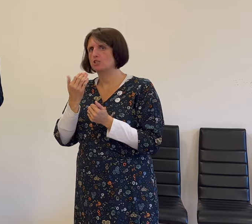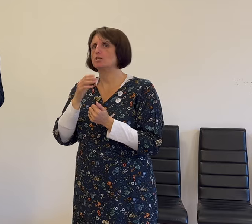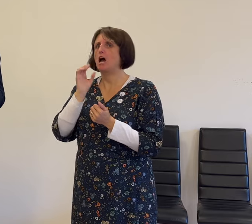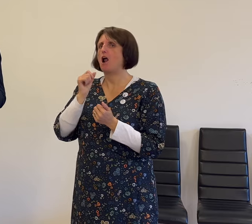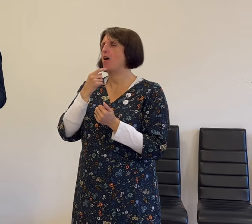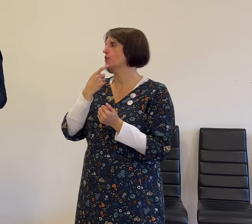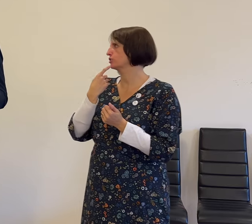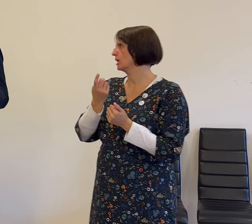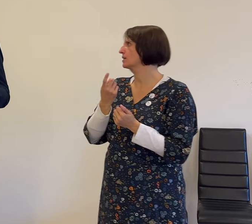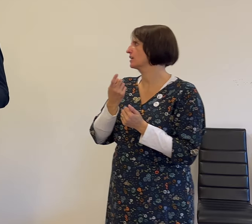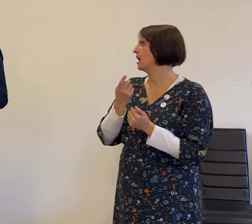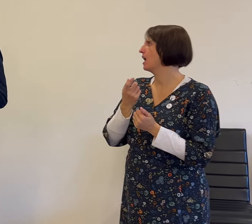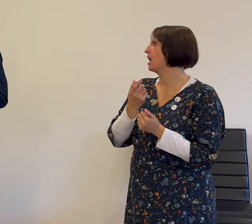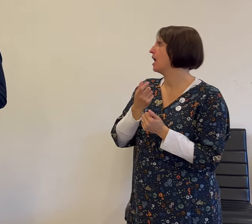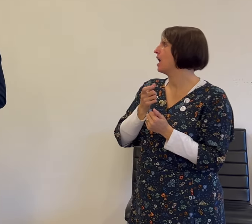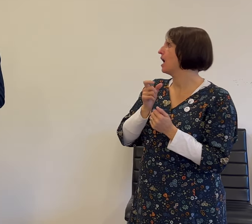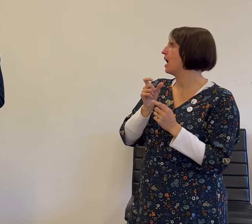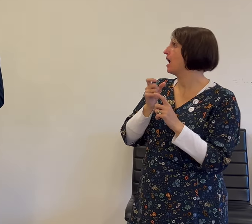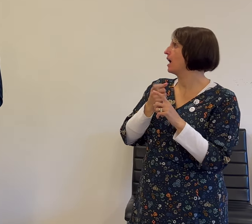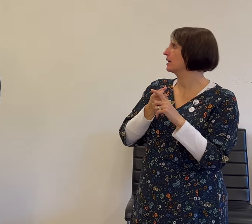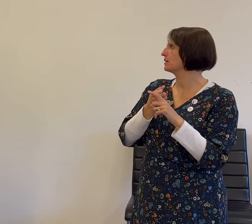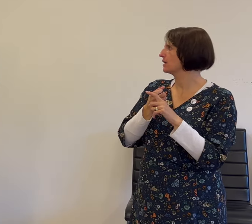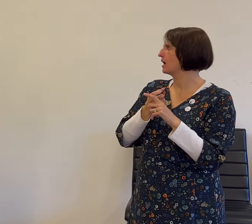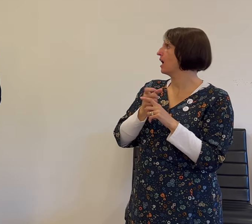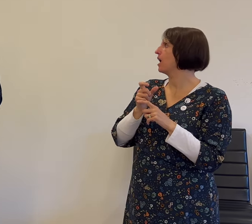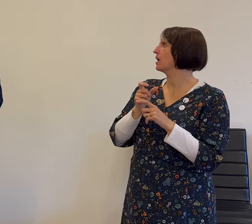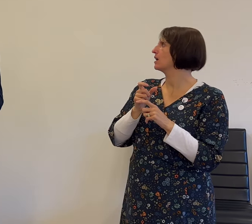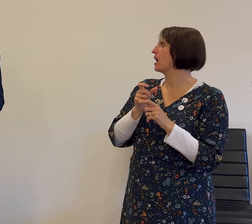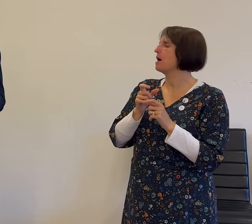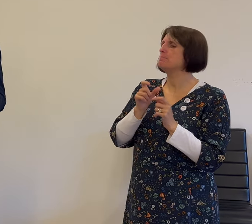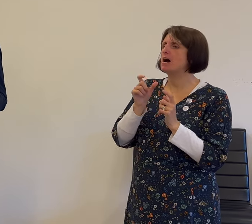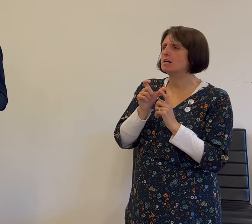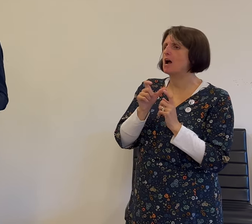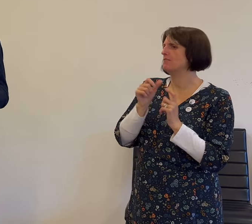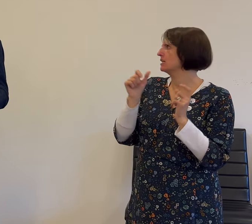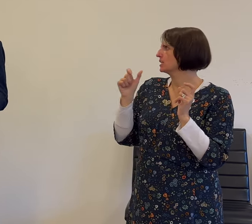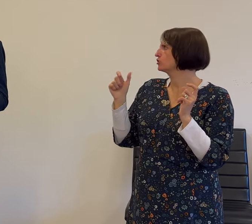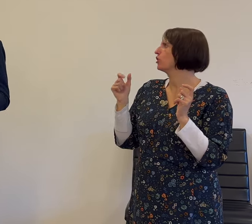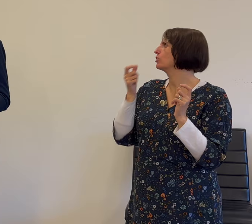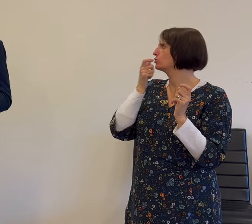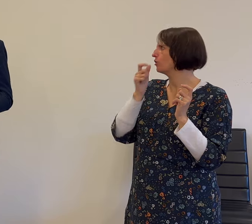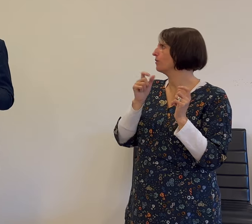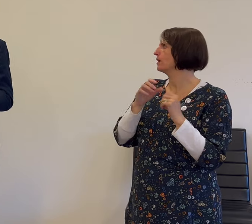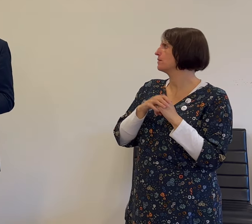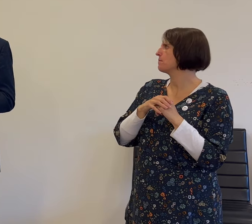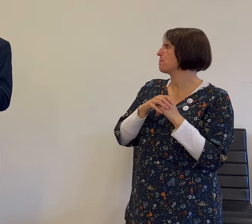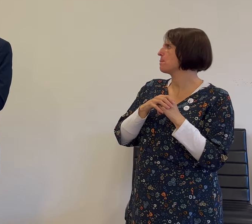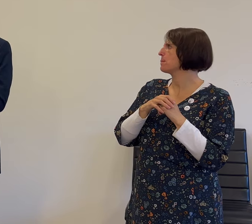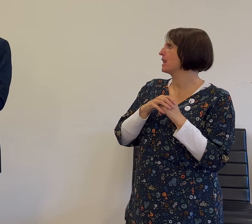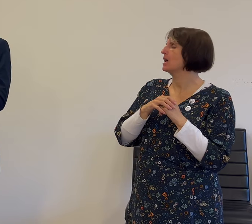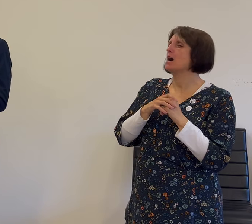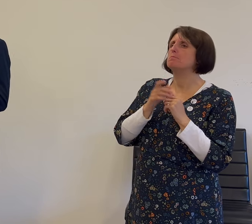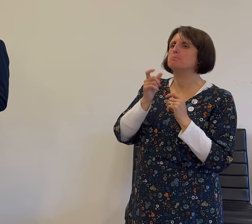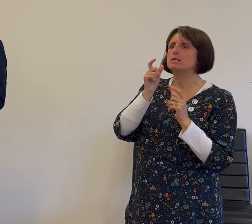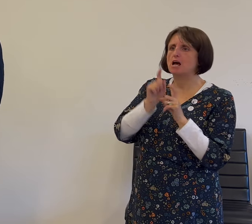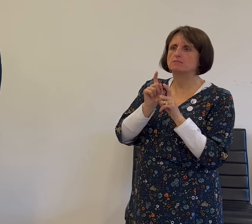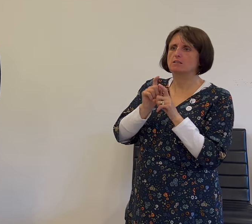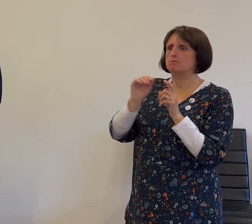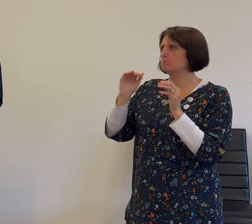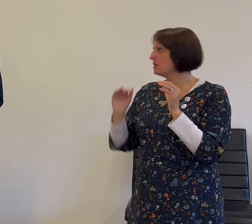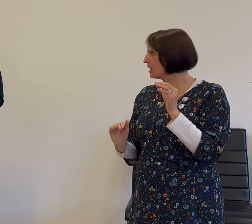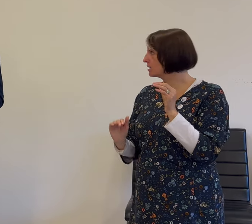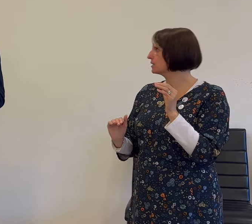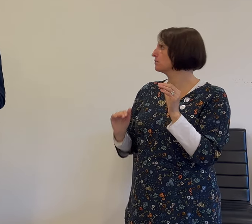velký. Jo, to znamená, když tam je bratr malý a velký, tak to znamená bratr malý, nebo